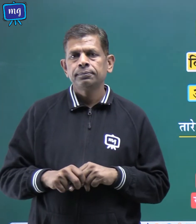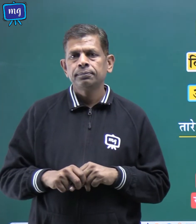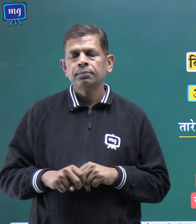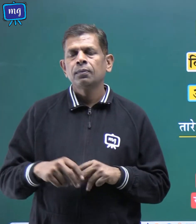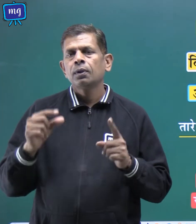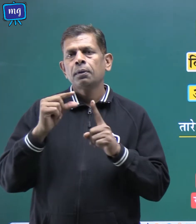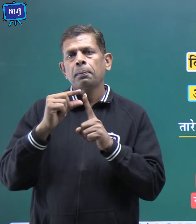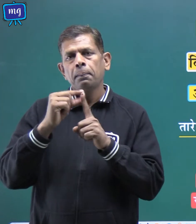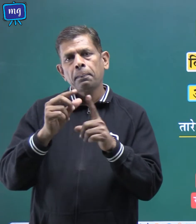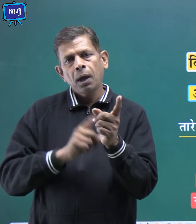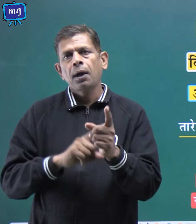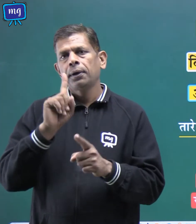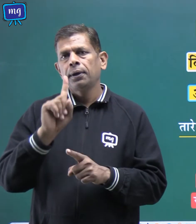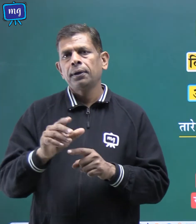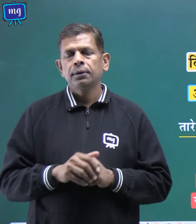भाग 1।